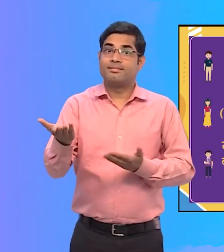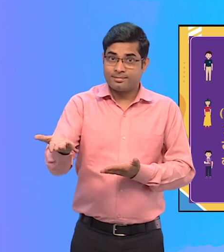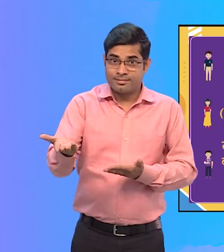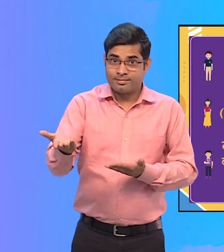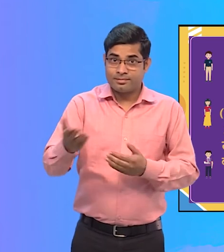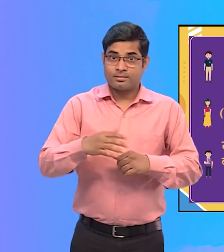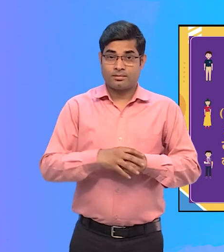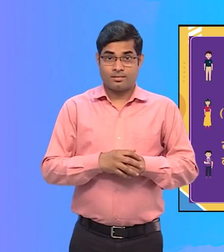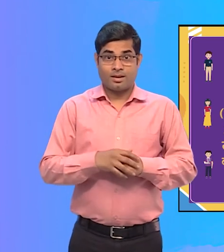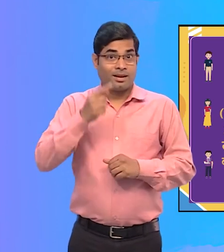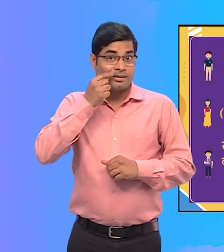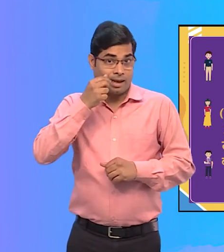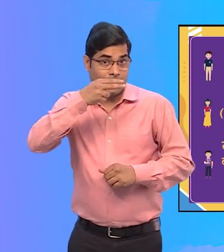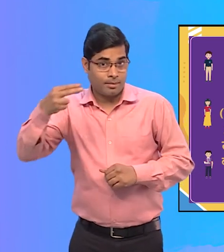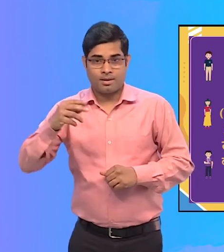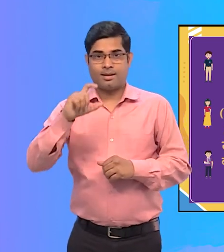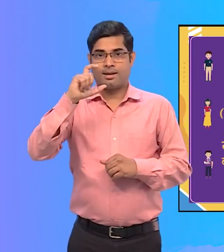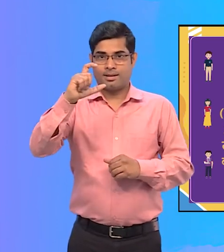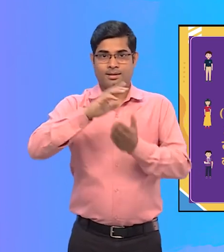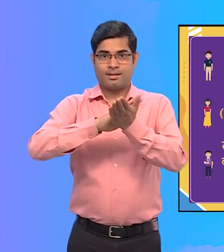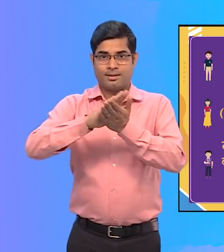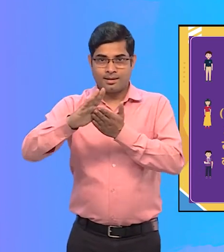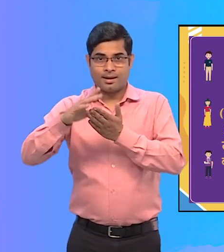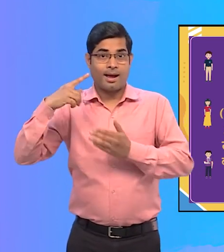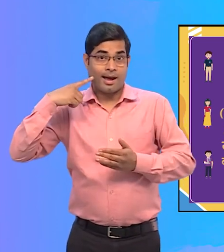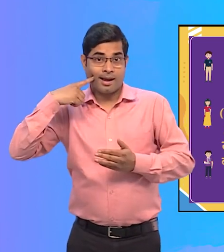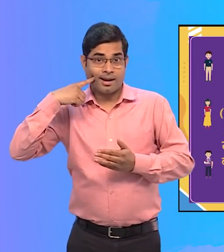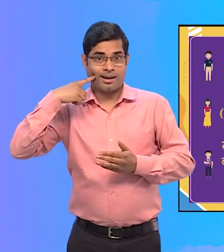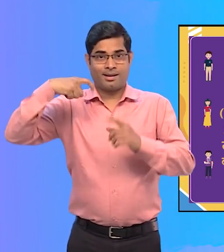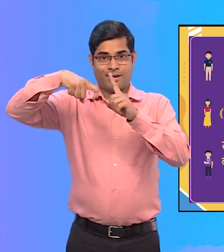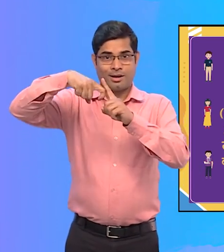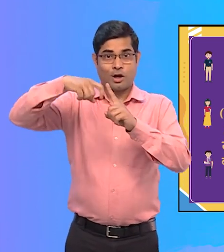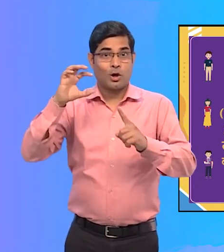झाल कि चीकू जिसका हाथ टूटा हुआ है